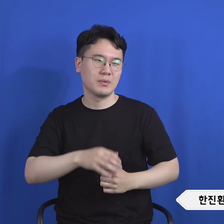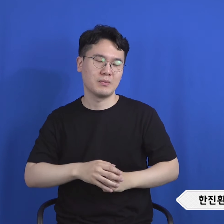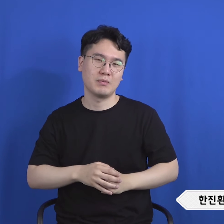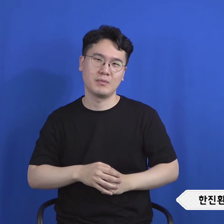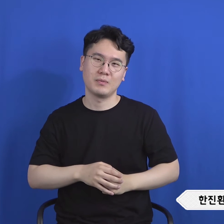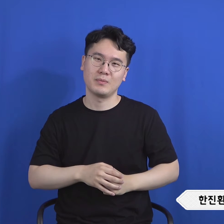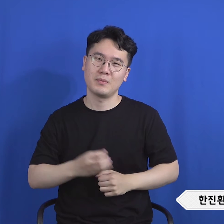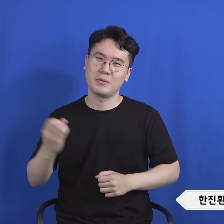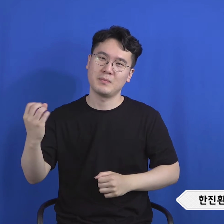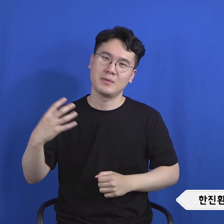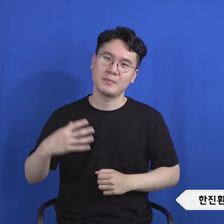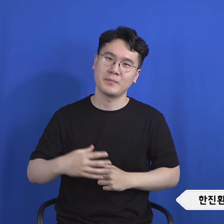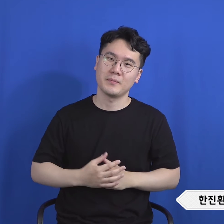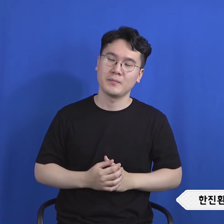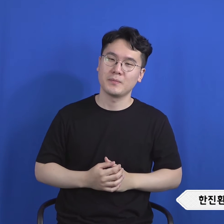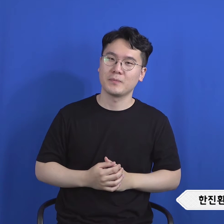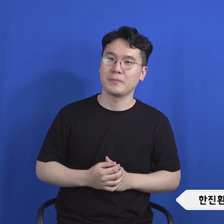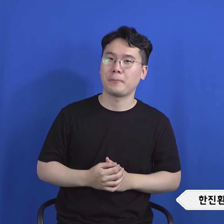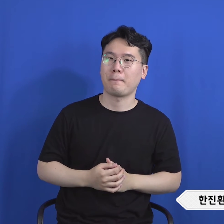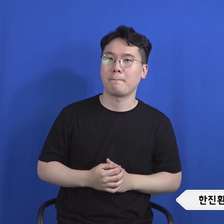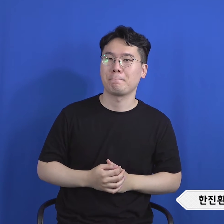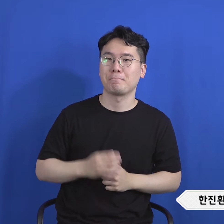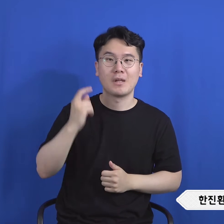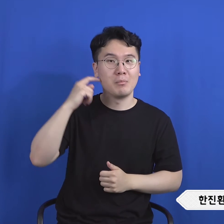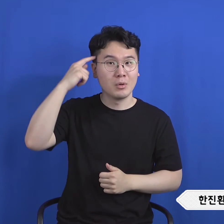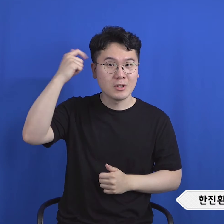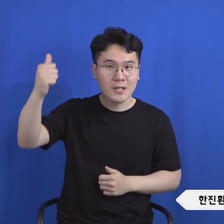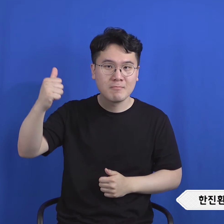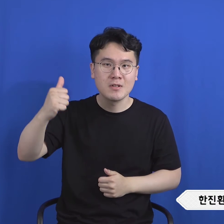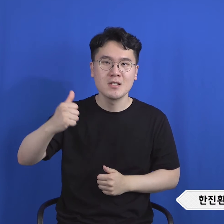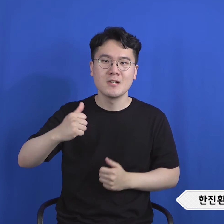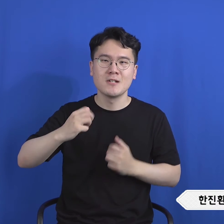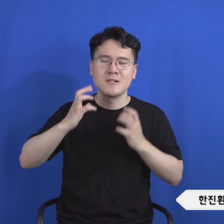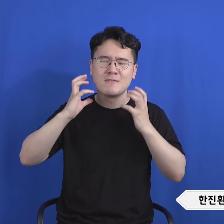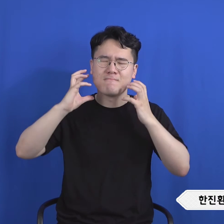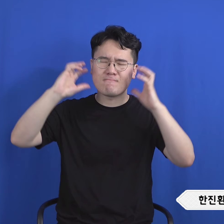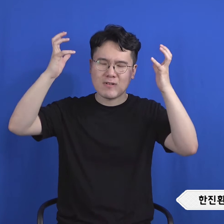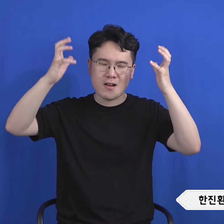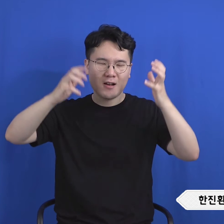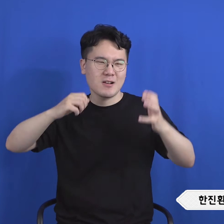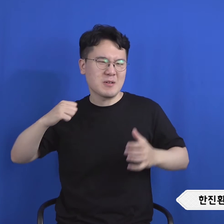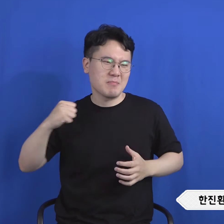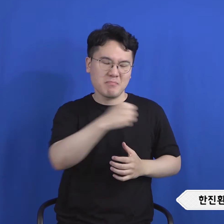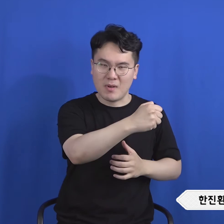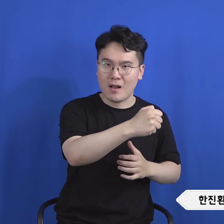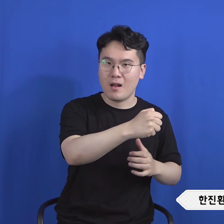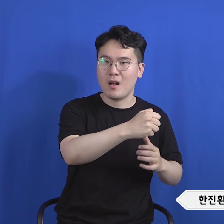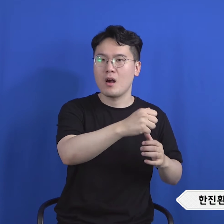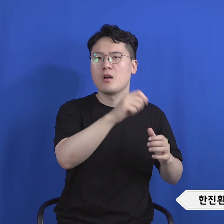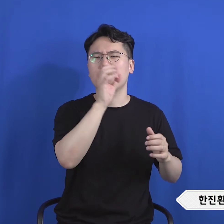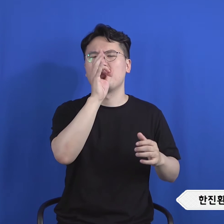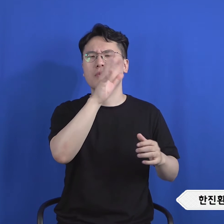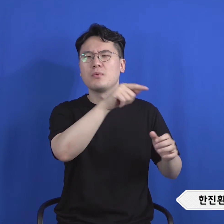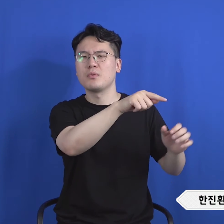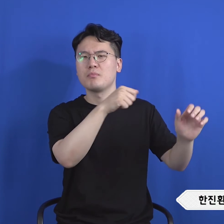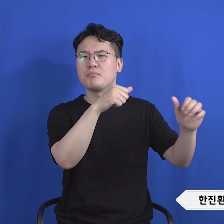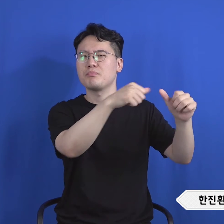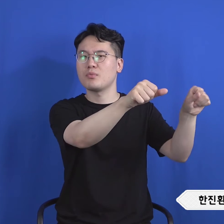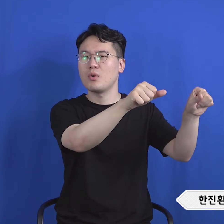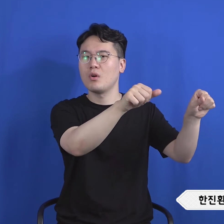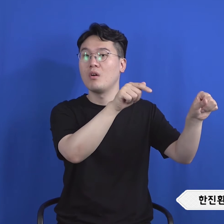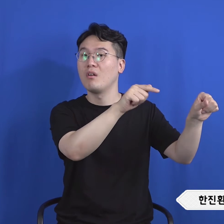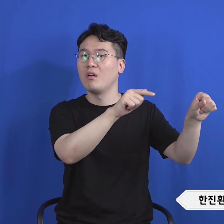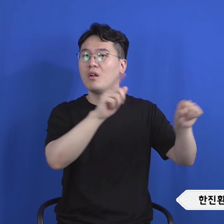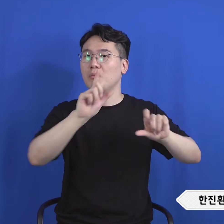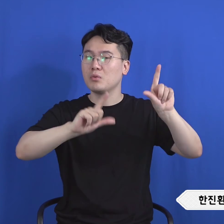아이들만 목사가 벽장에 그냥 분을 이기지 못해서 구멍을 낸 것, 그것 때문에 내가 이 정도밖에 안 되는 존재냐